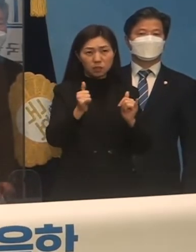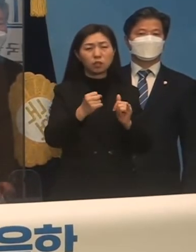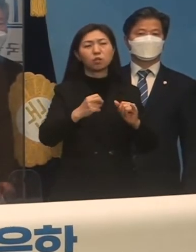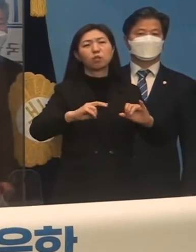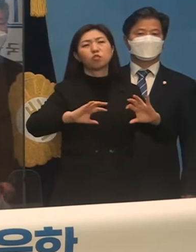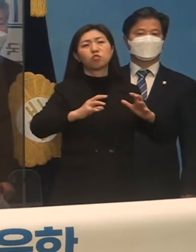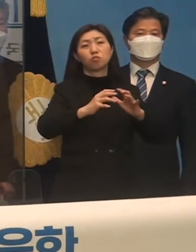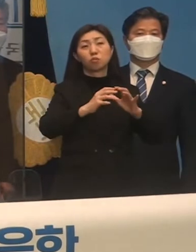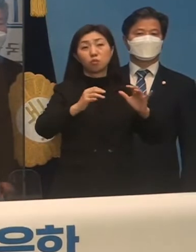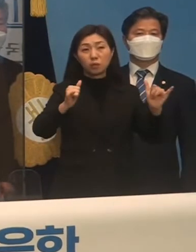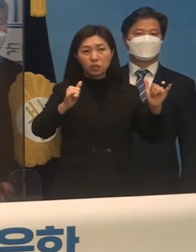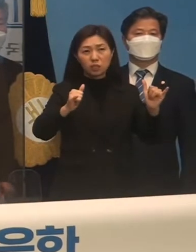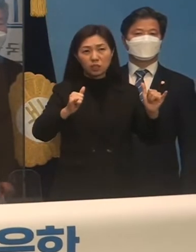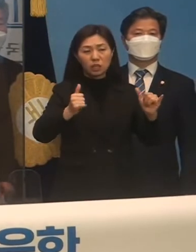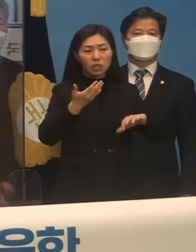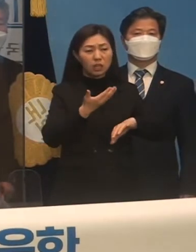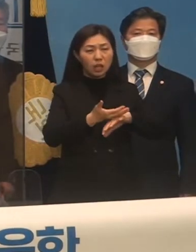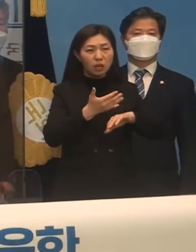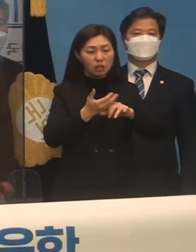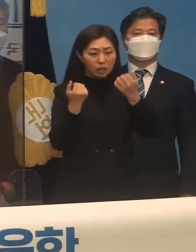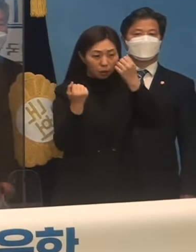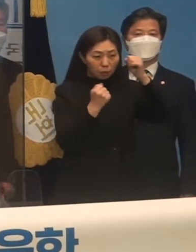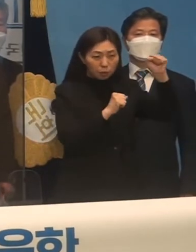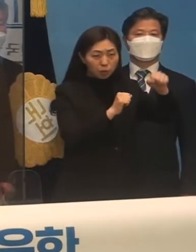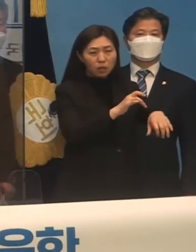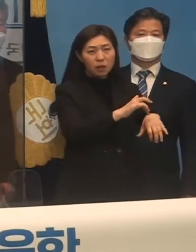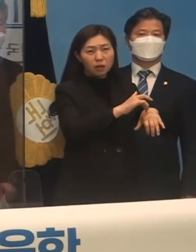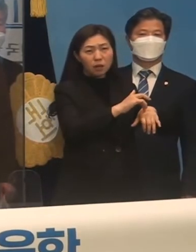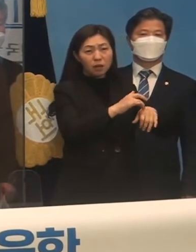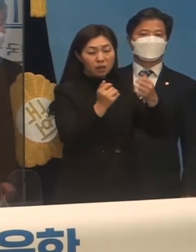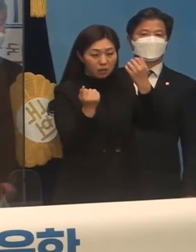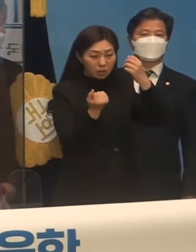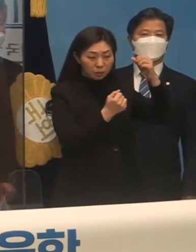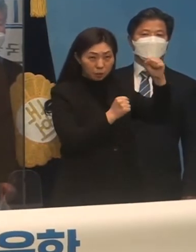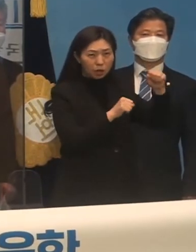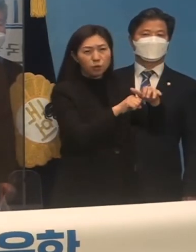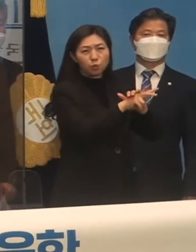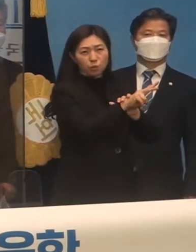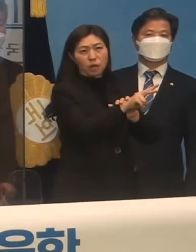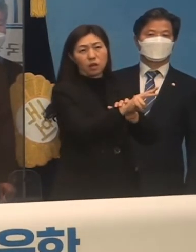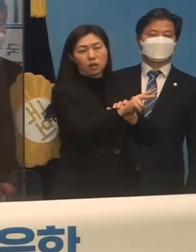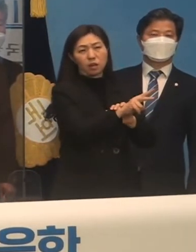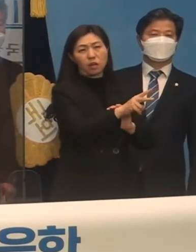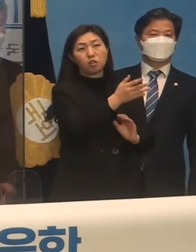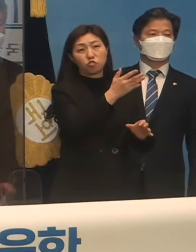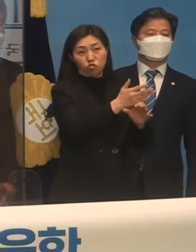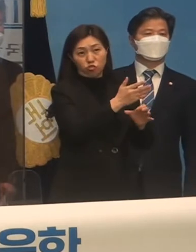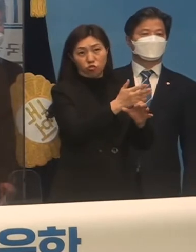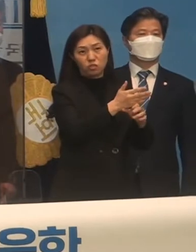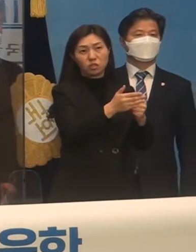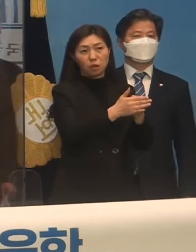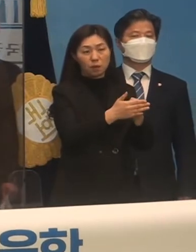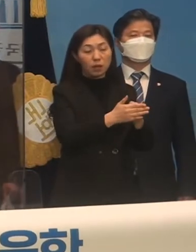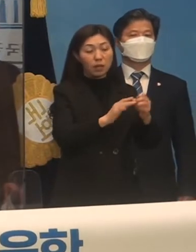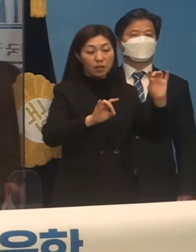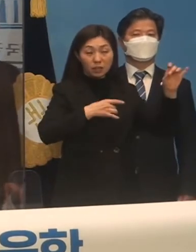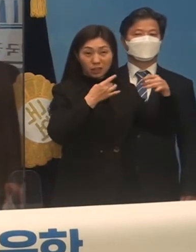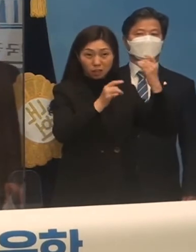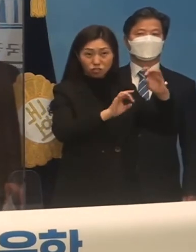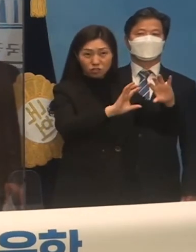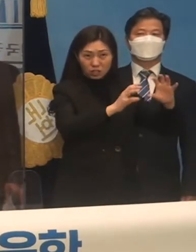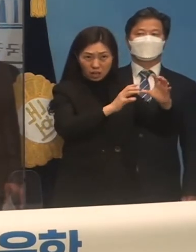국민들이 난민, 피난민 상태로 국경지역과 태국